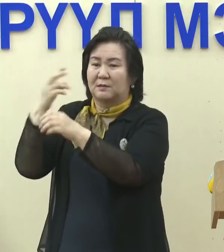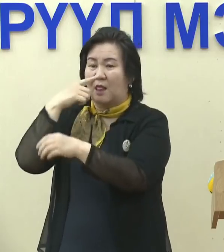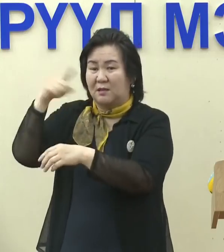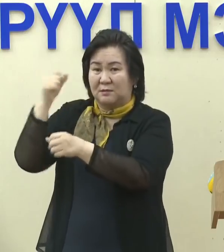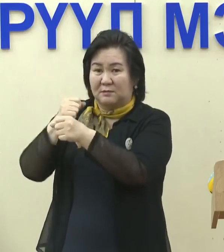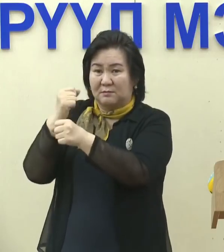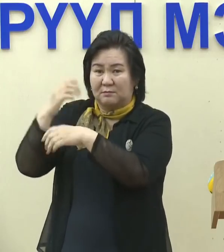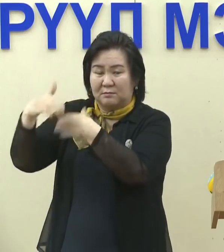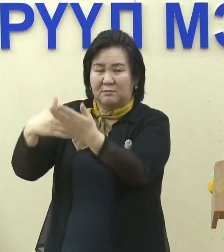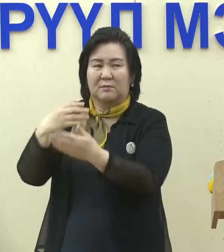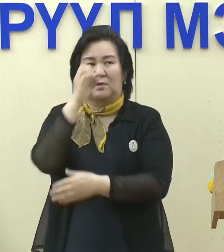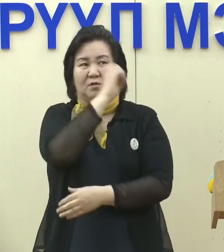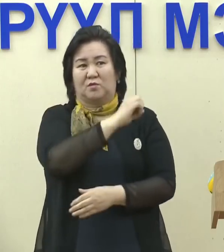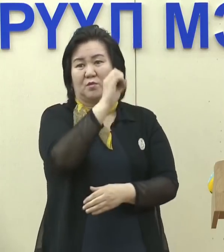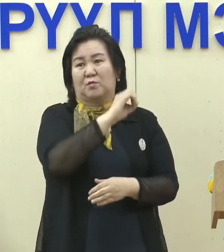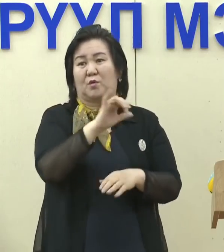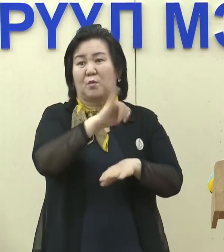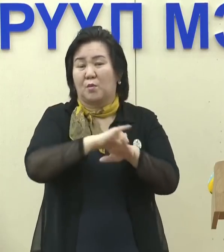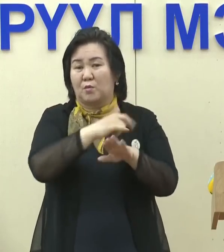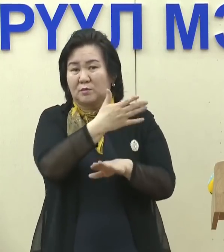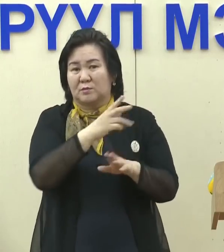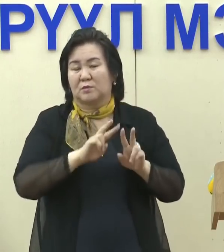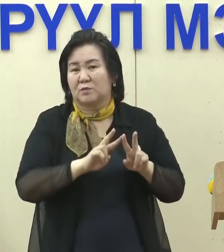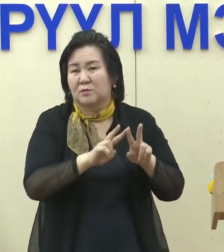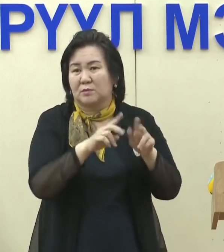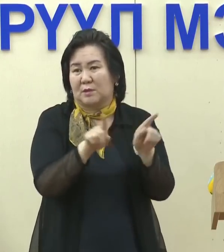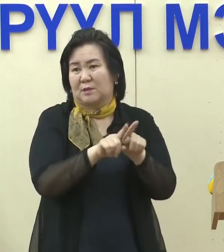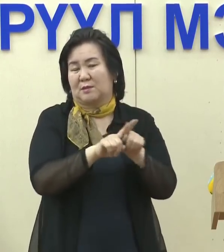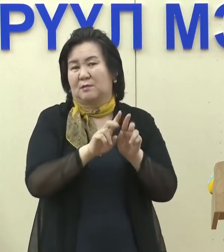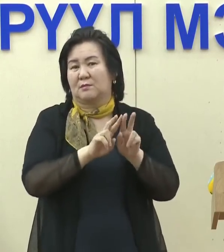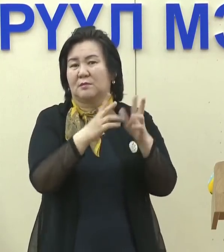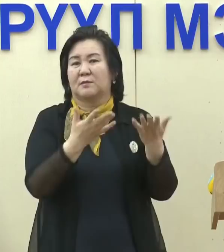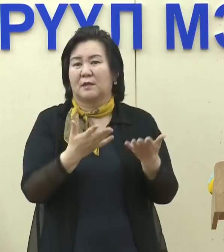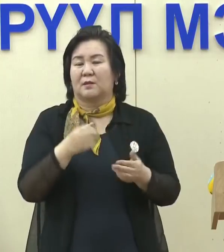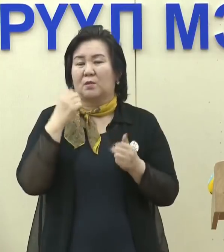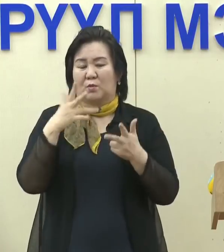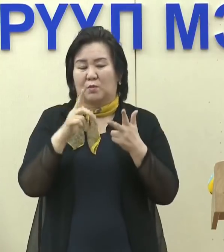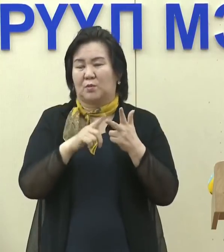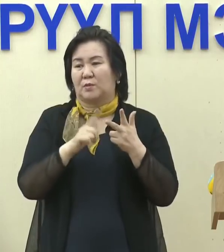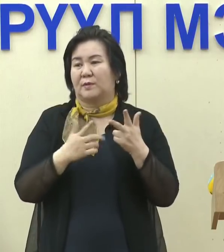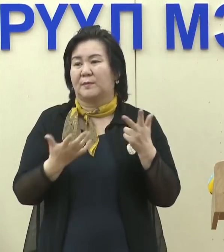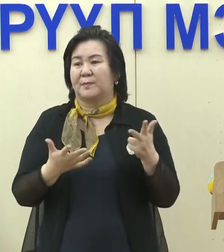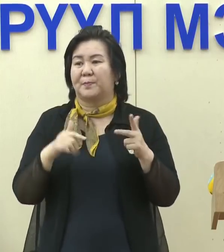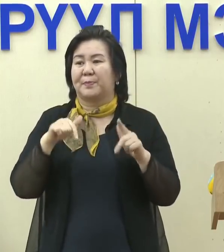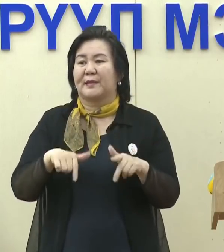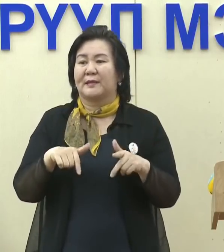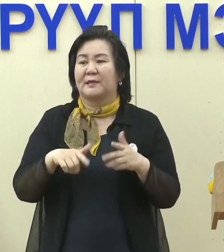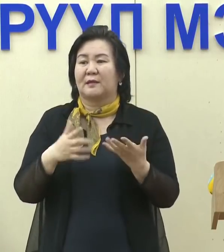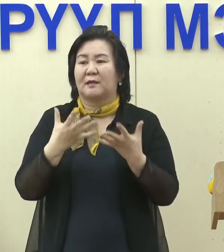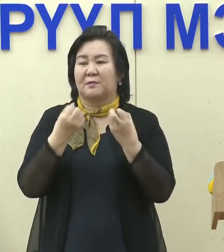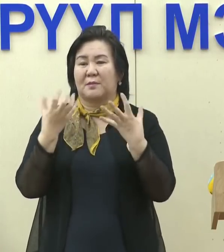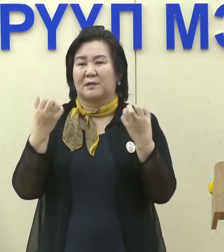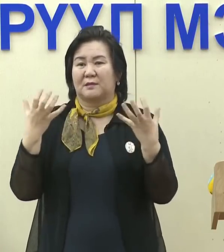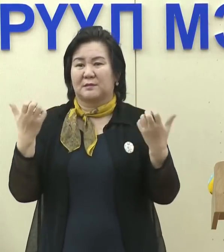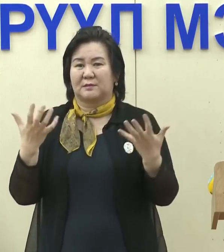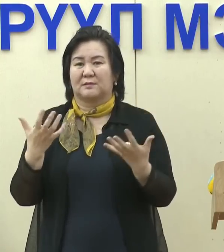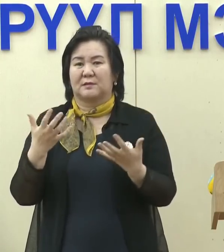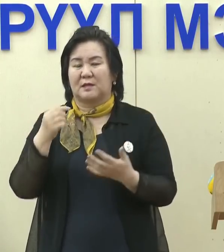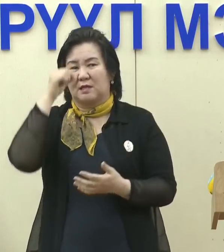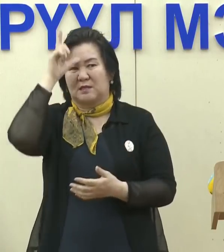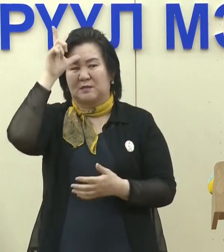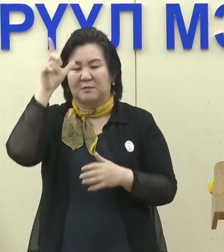боловч Европын олон оронд бол маш өндөр дэгдэлттэй байна. А 3 дугаарт энд одоо маш олон эрдэмтэн